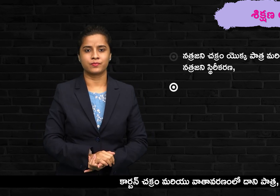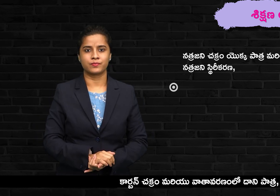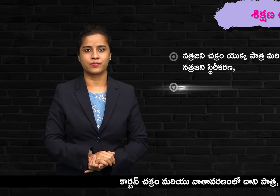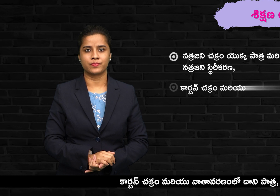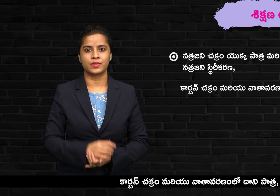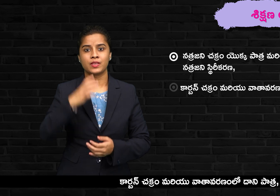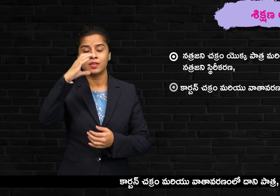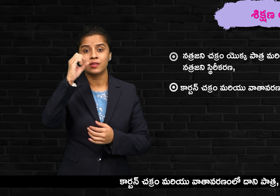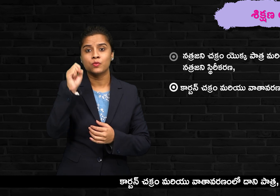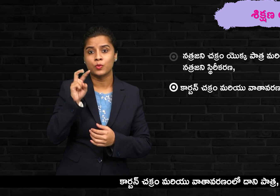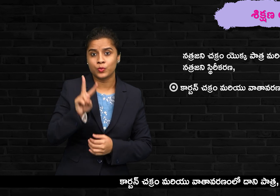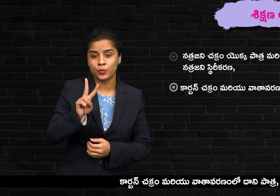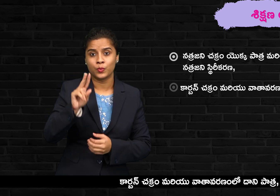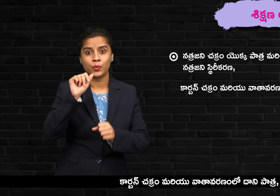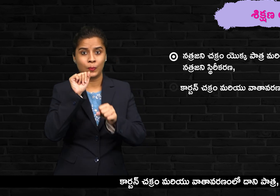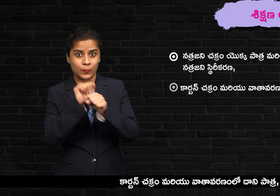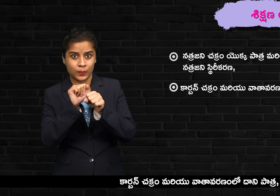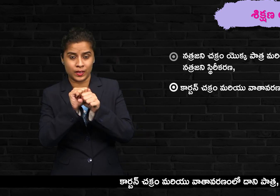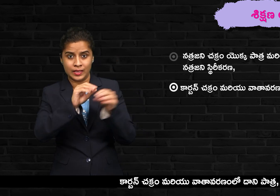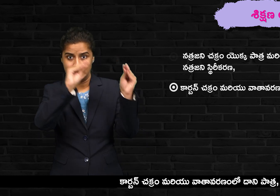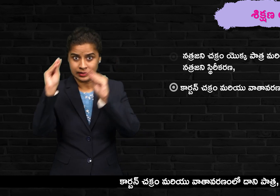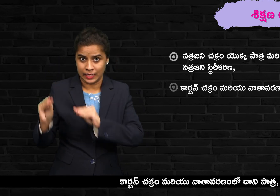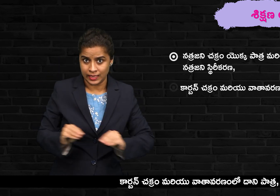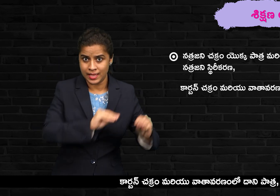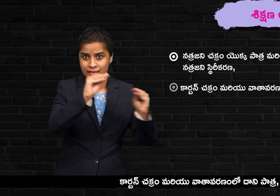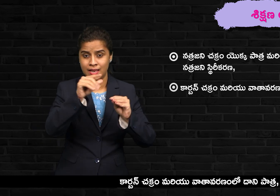కార్బన్ చక్రం మరియు వాతావరణంలో దాని పాత్ర.